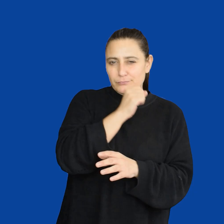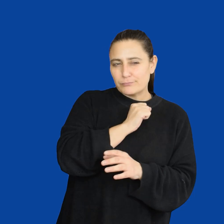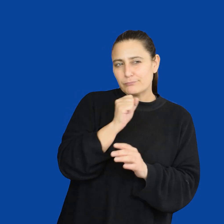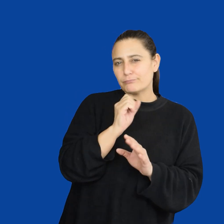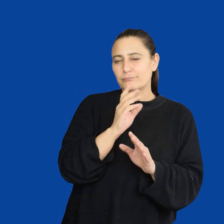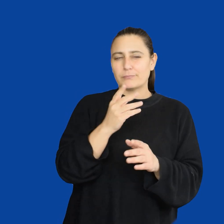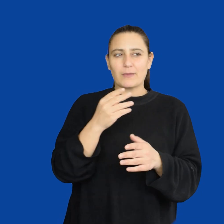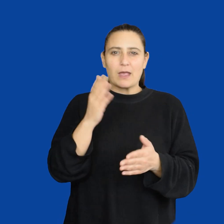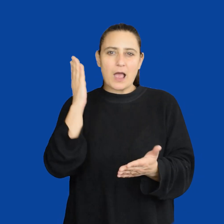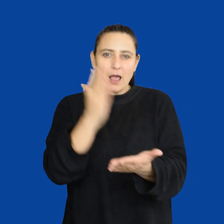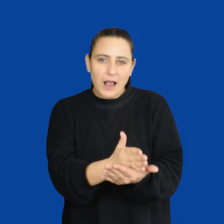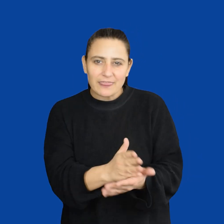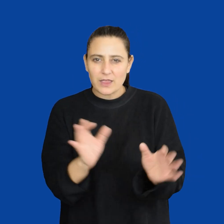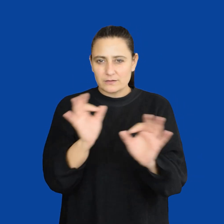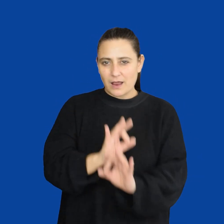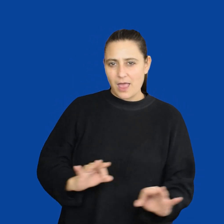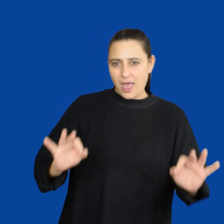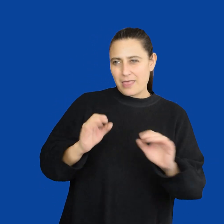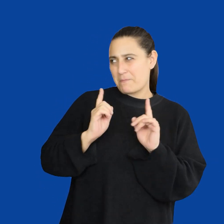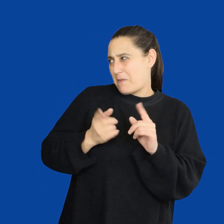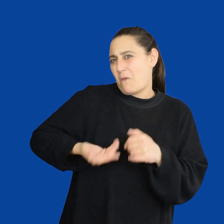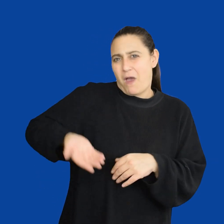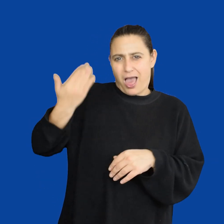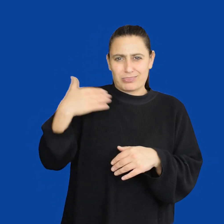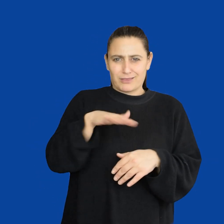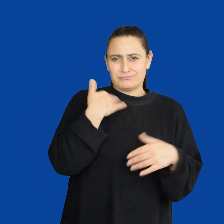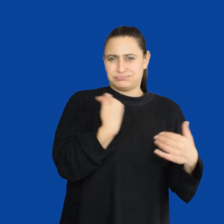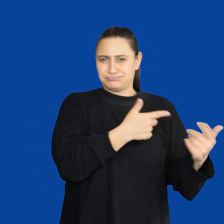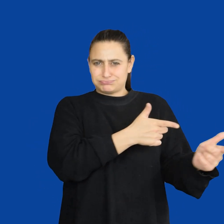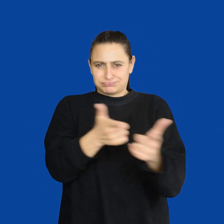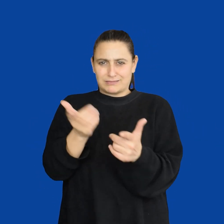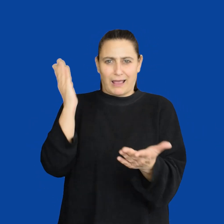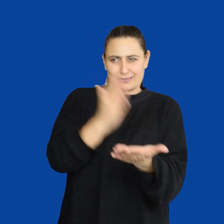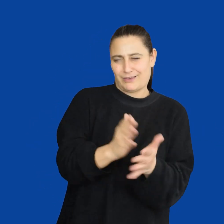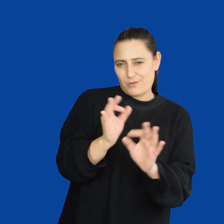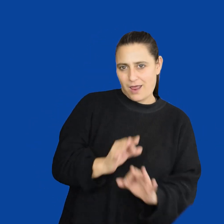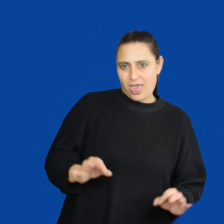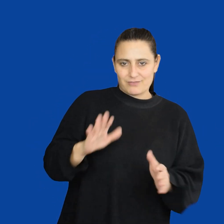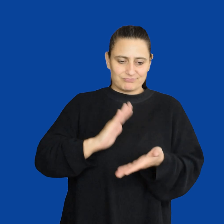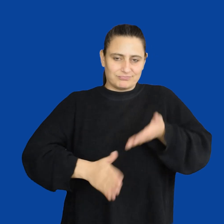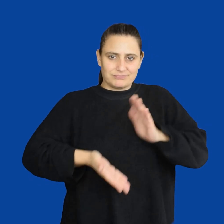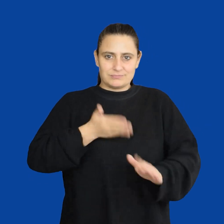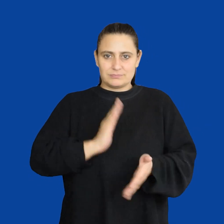que el crimen pasara desapercibido y quedara impune, como habían quedado todas las matanzas